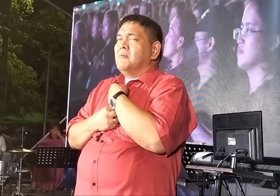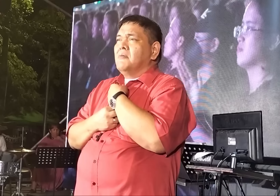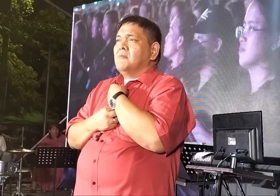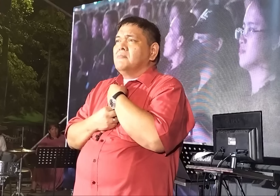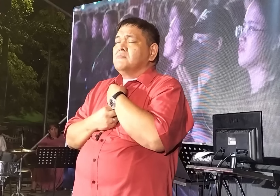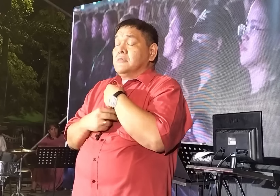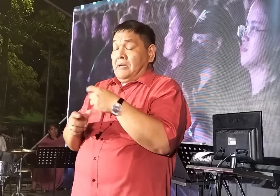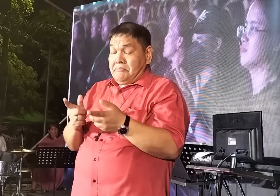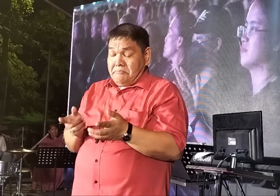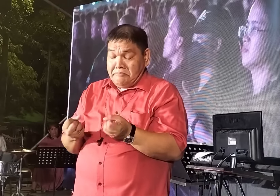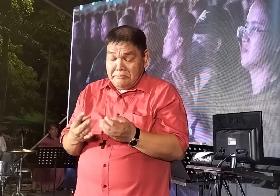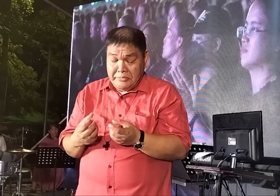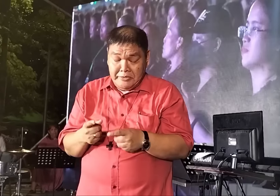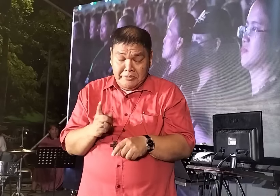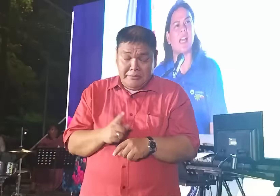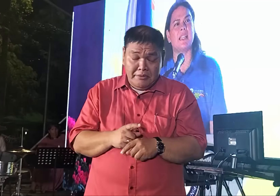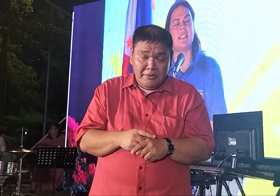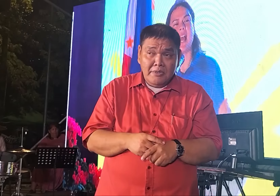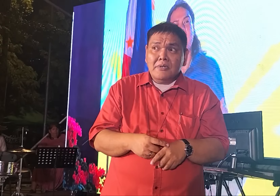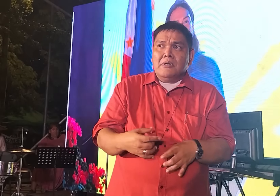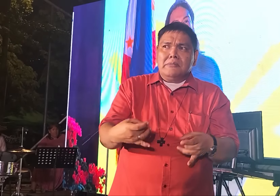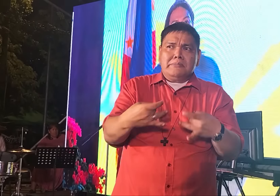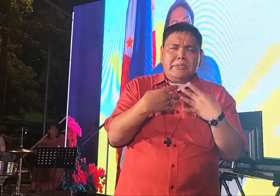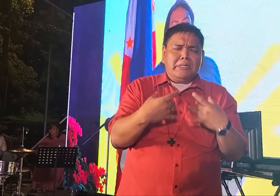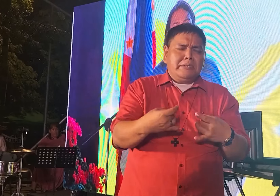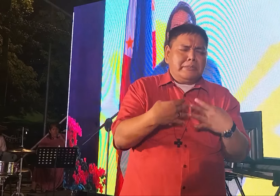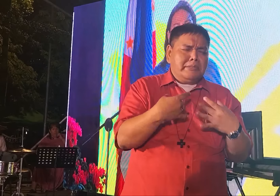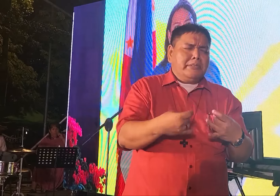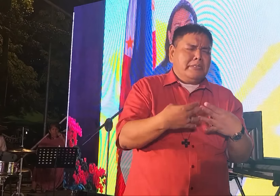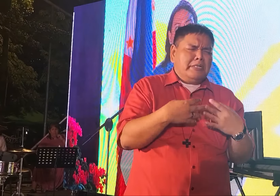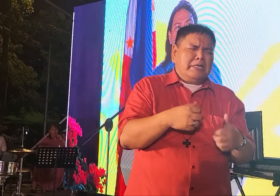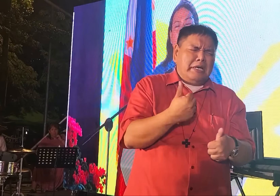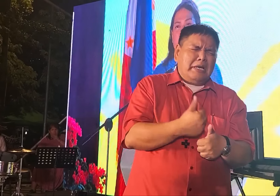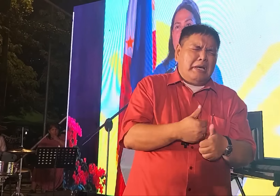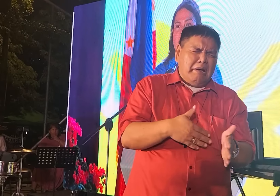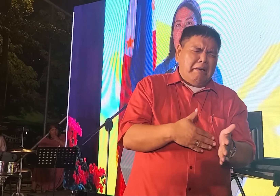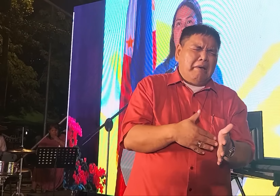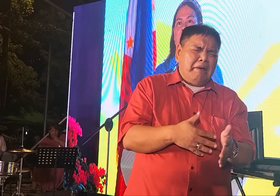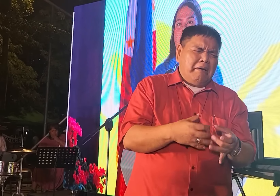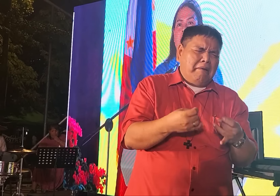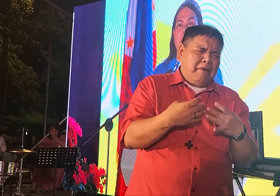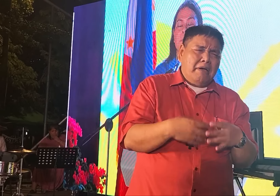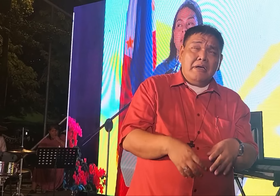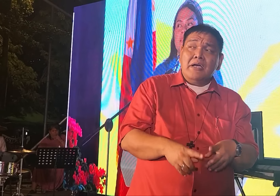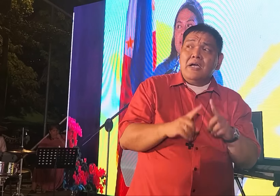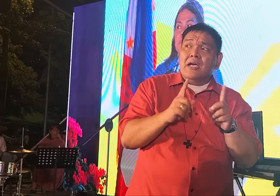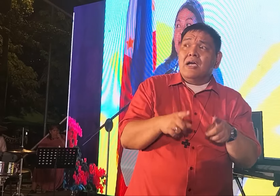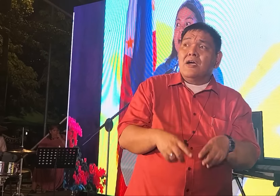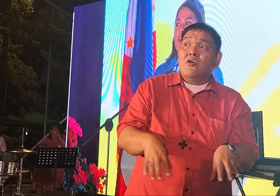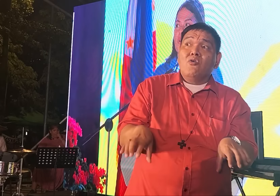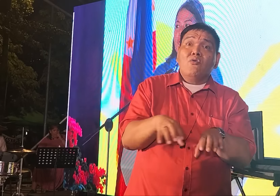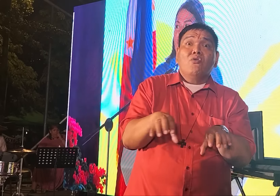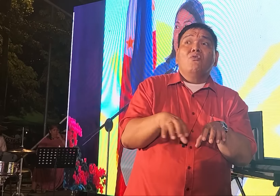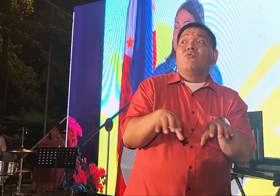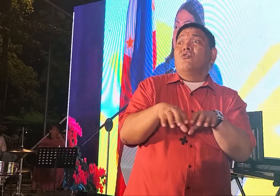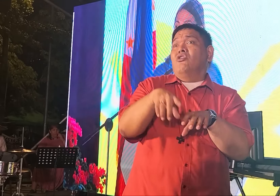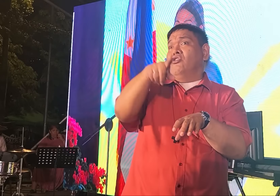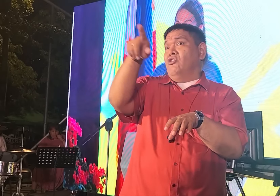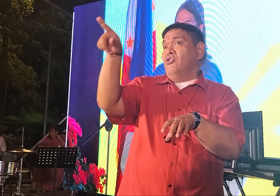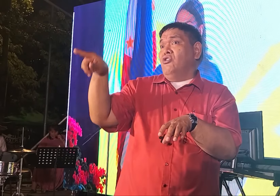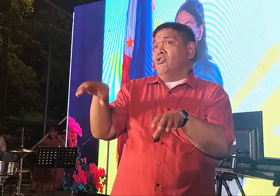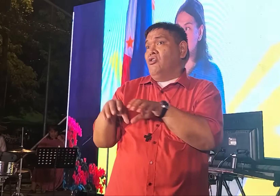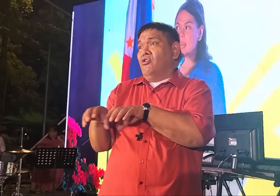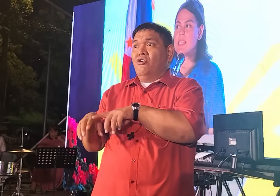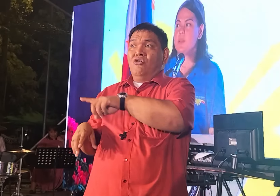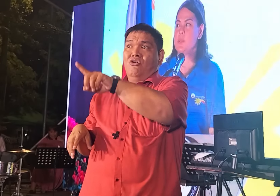Nang beses sa pag-atake sa akin, paulit-ulit ko sinabi, magtrabaho